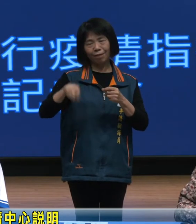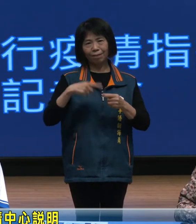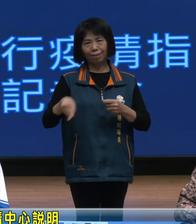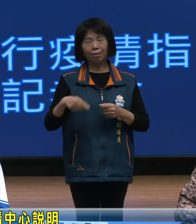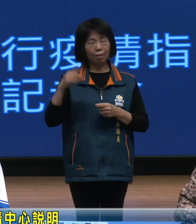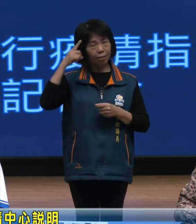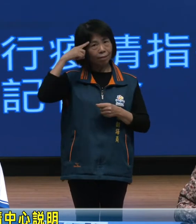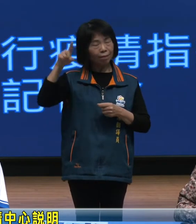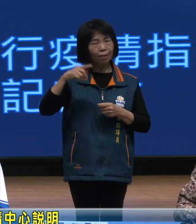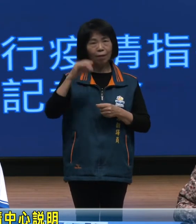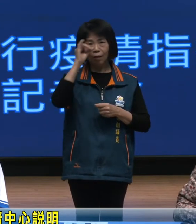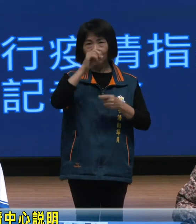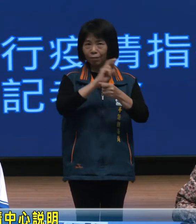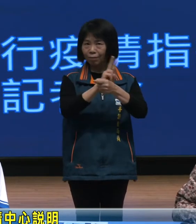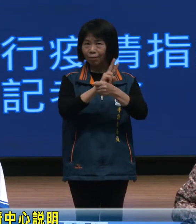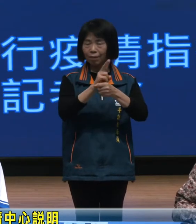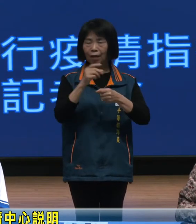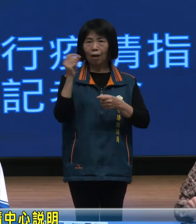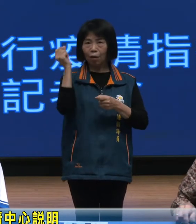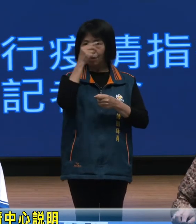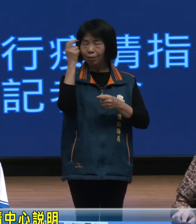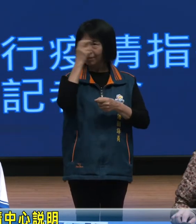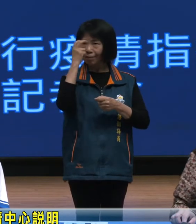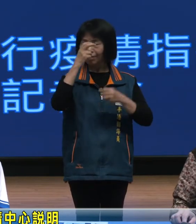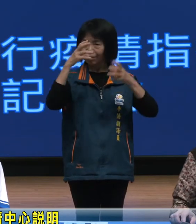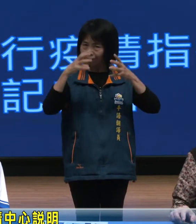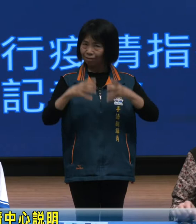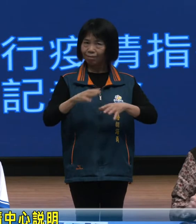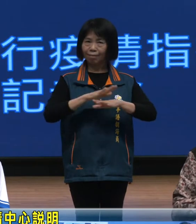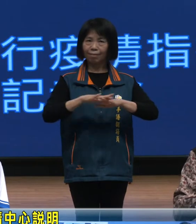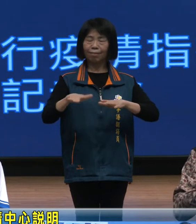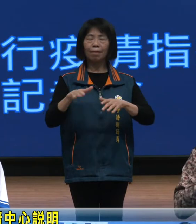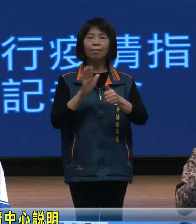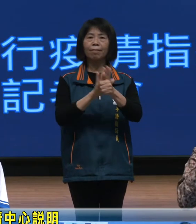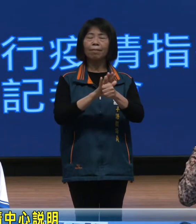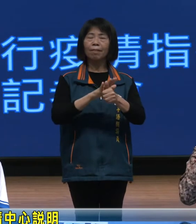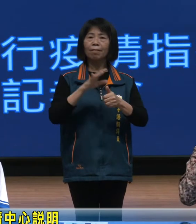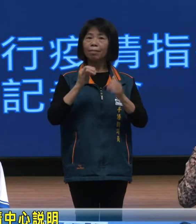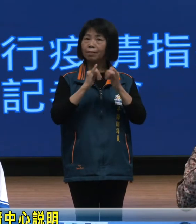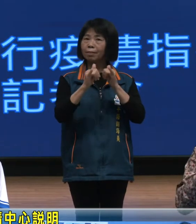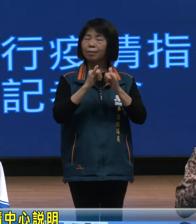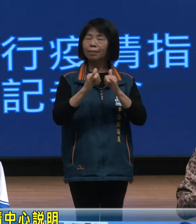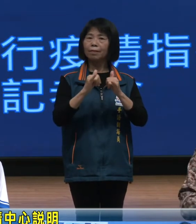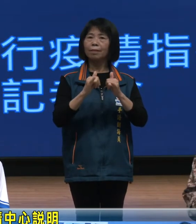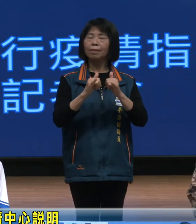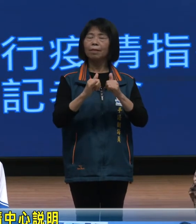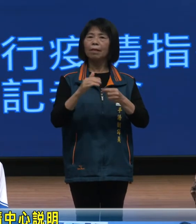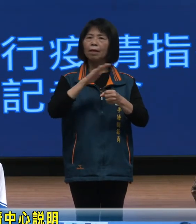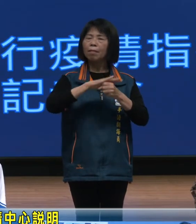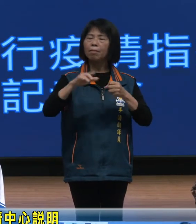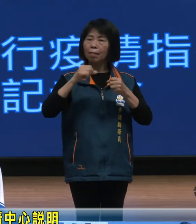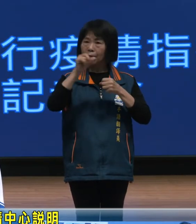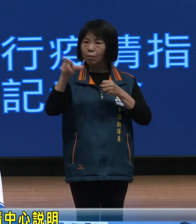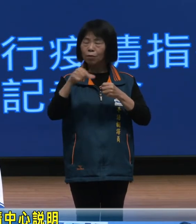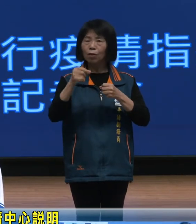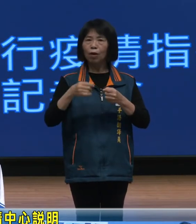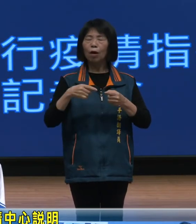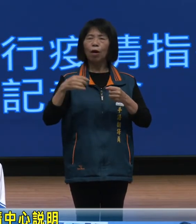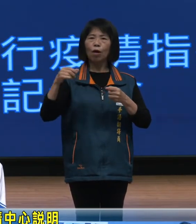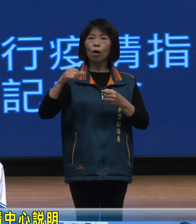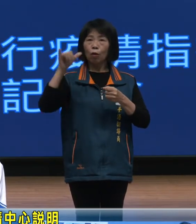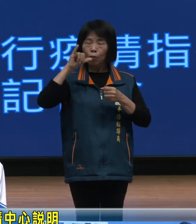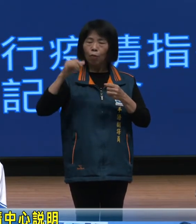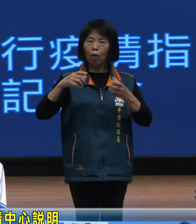会这个有一个这个快筛站来成立，来服务我们秀林乡参加满月酒的我们乡亲，所以